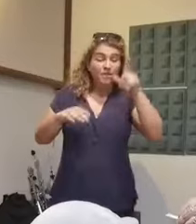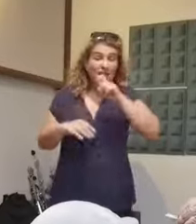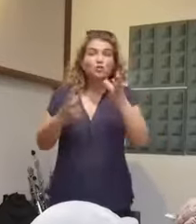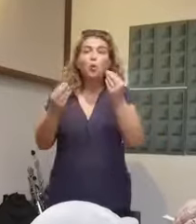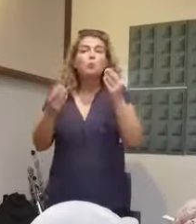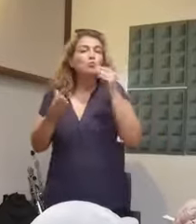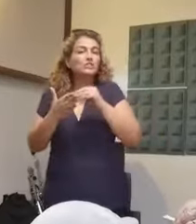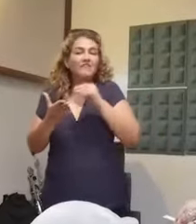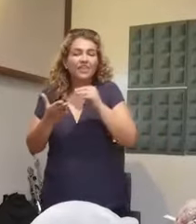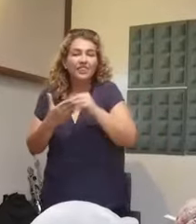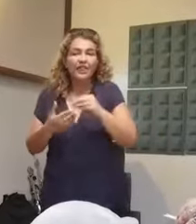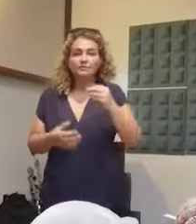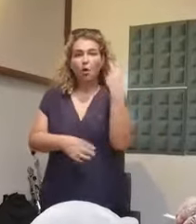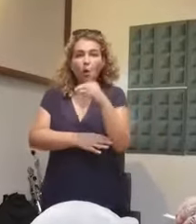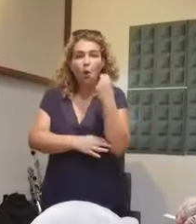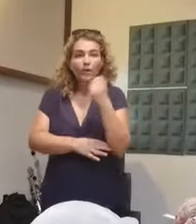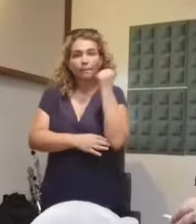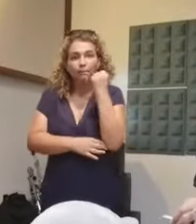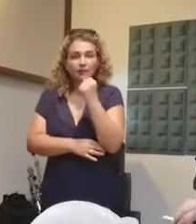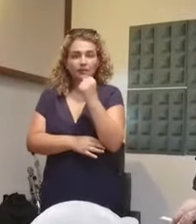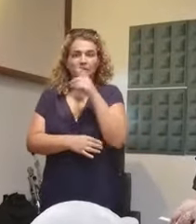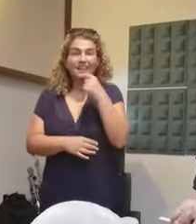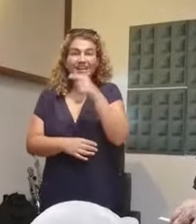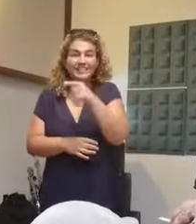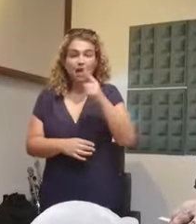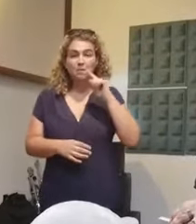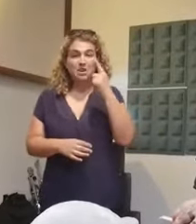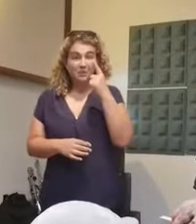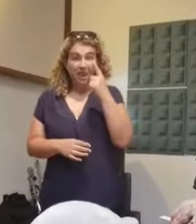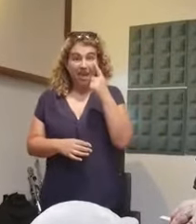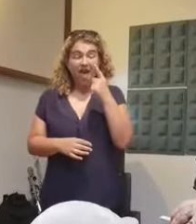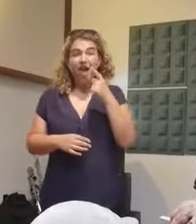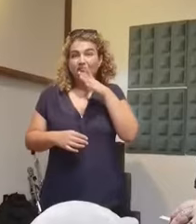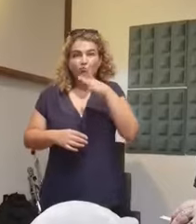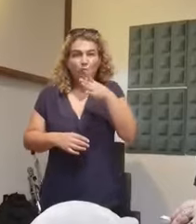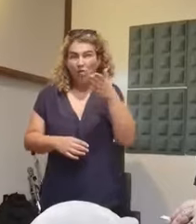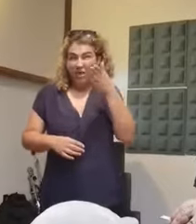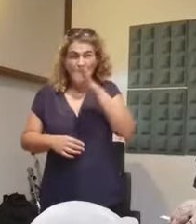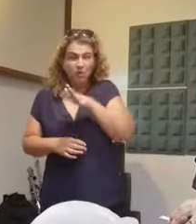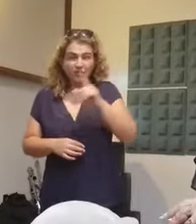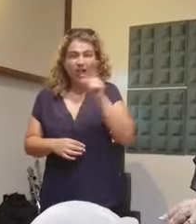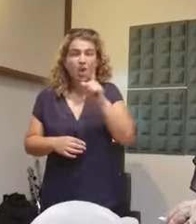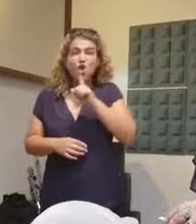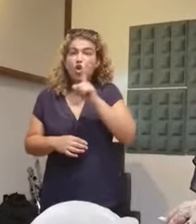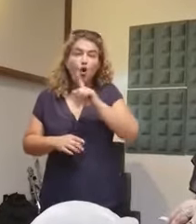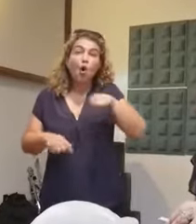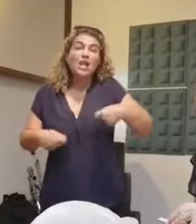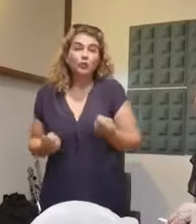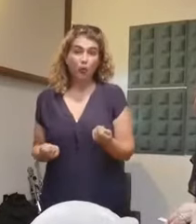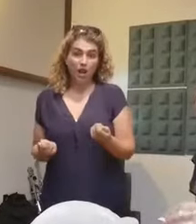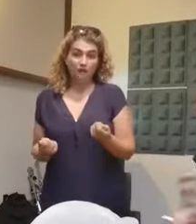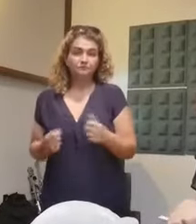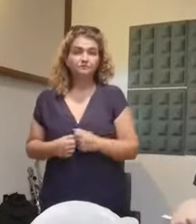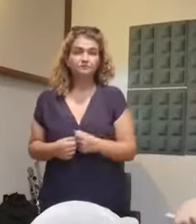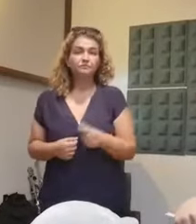en adolescentes. ¿Por qué queremos deciros esto? Pues por frases como mi hija o mi hijo es un